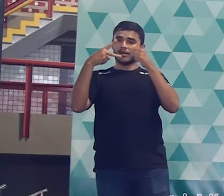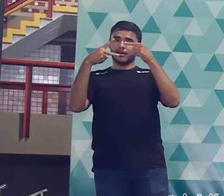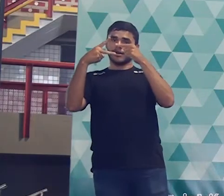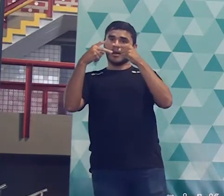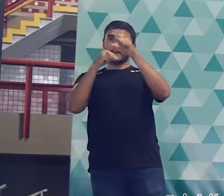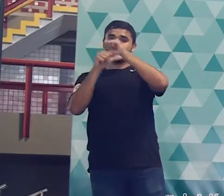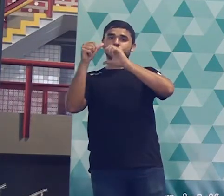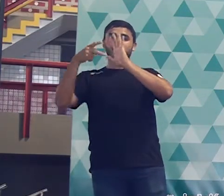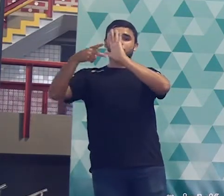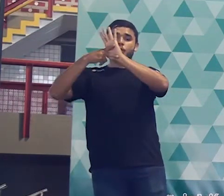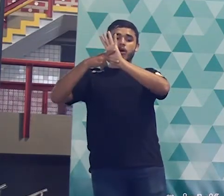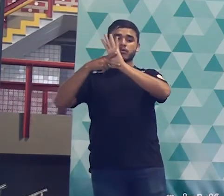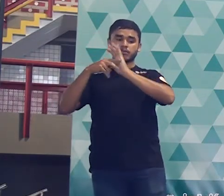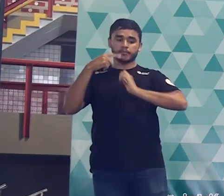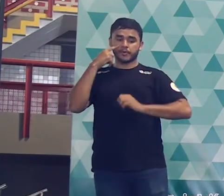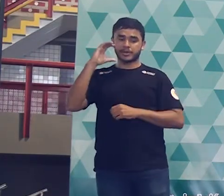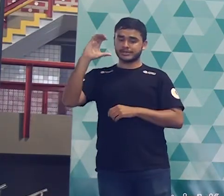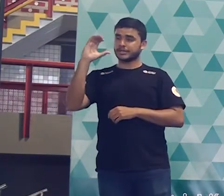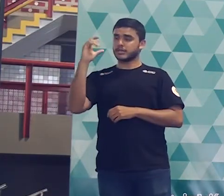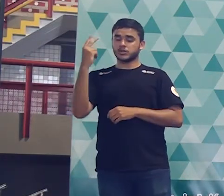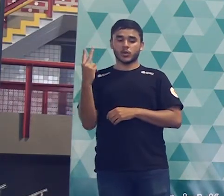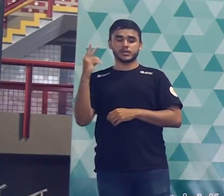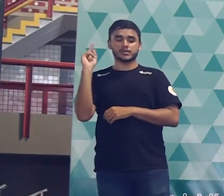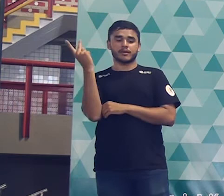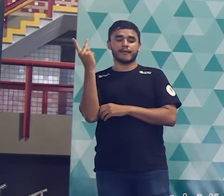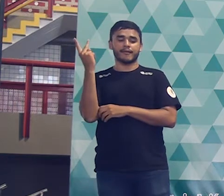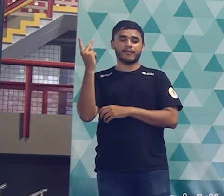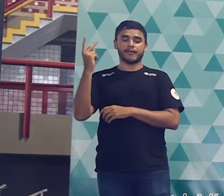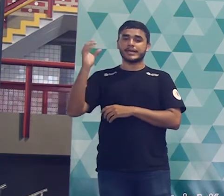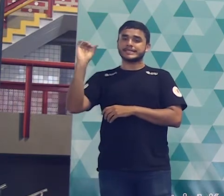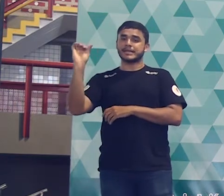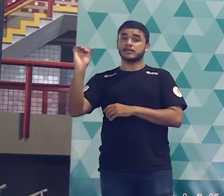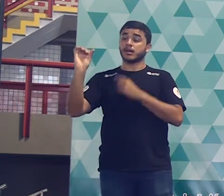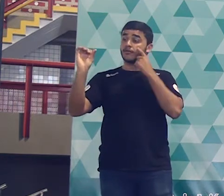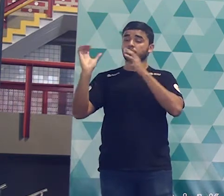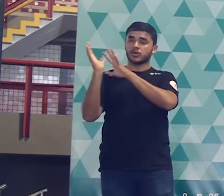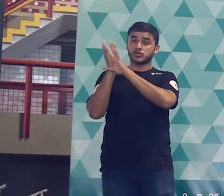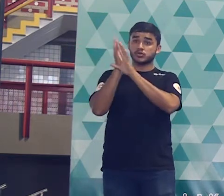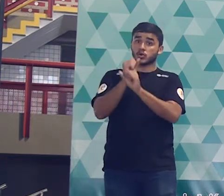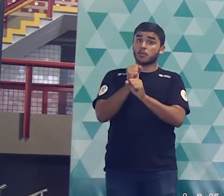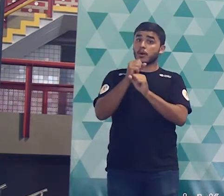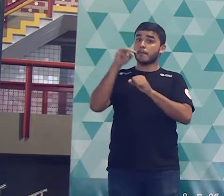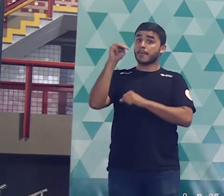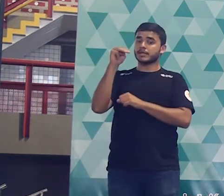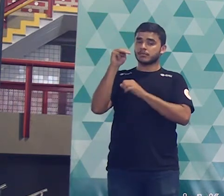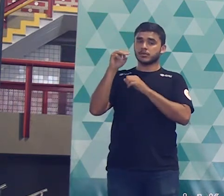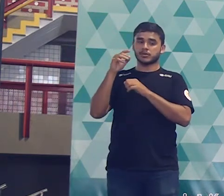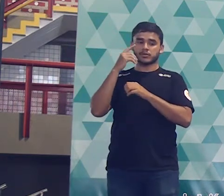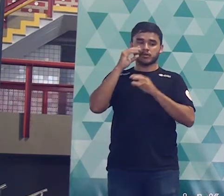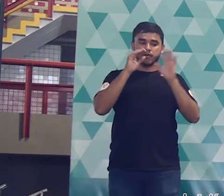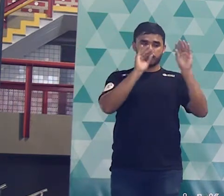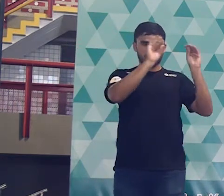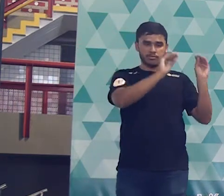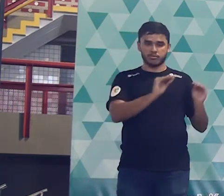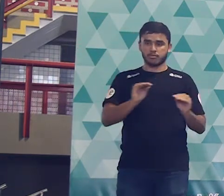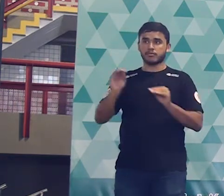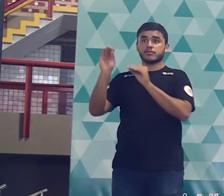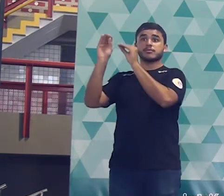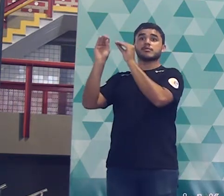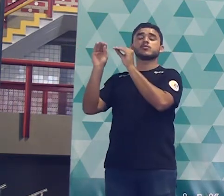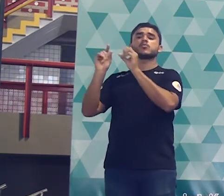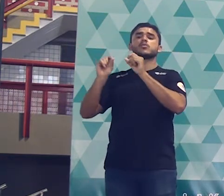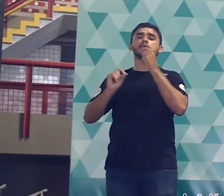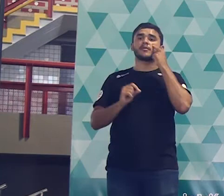nesse caso, o que que vai acontecer? Não era menos 20? Matemática. Quando você passa para o outro lado do sinal,